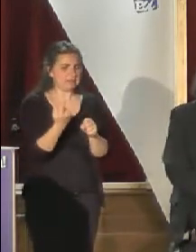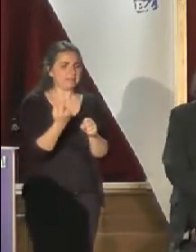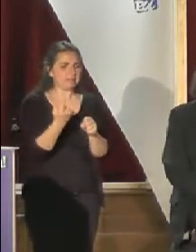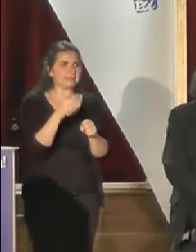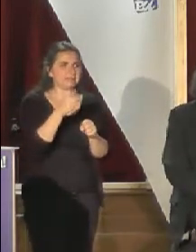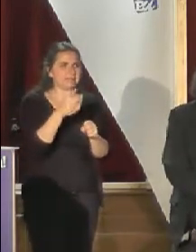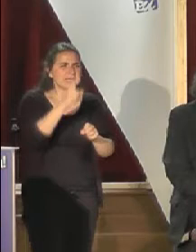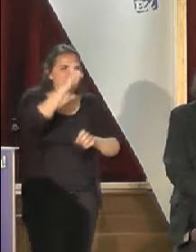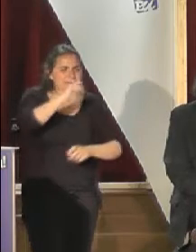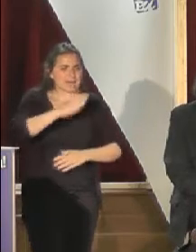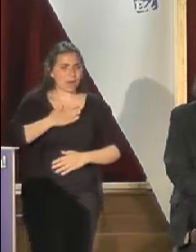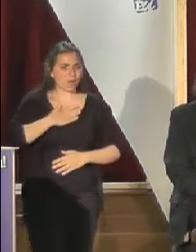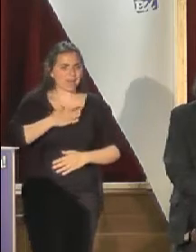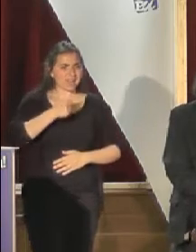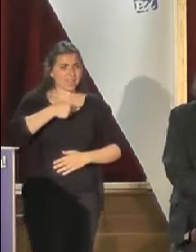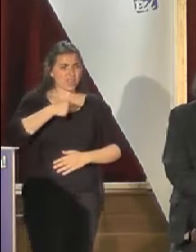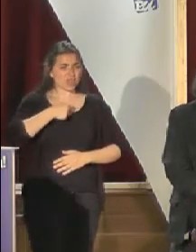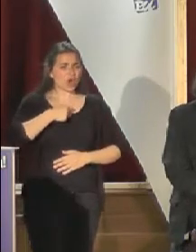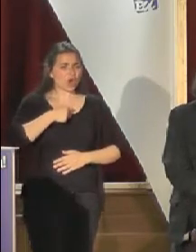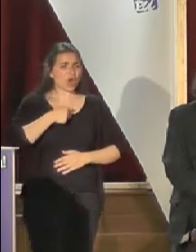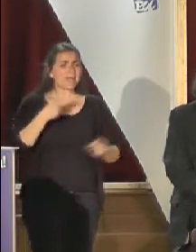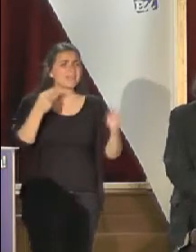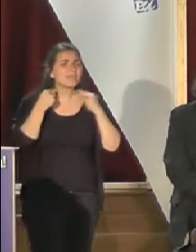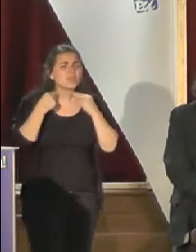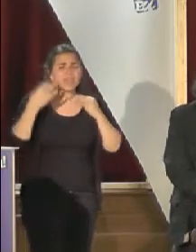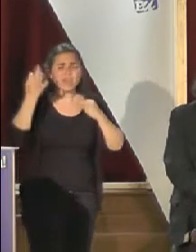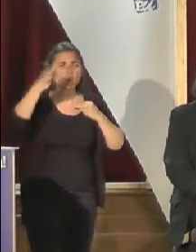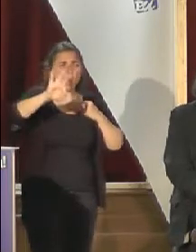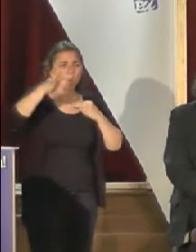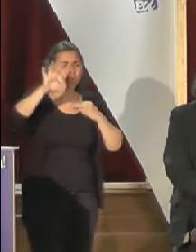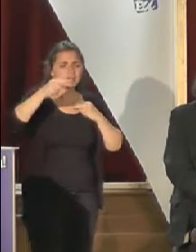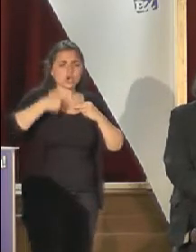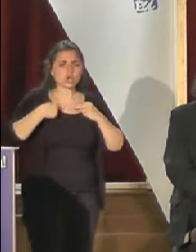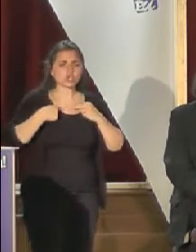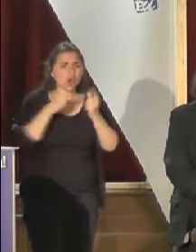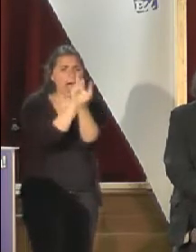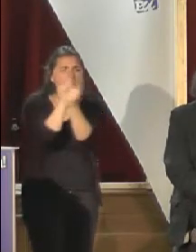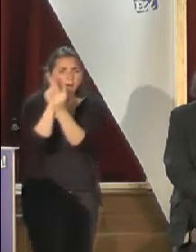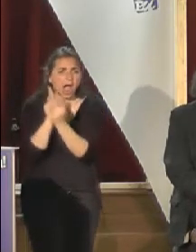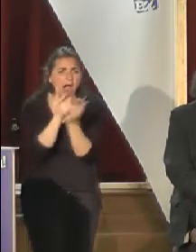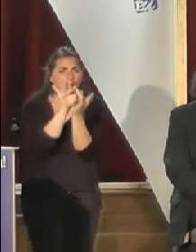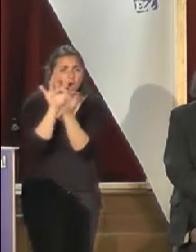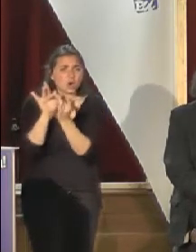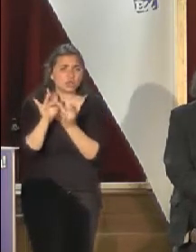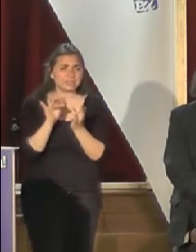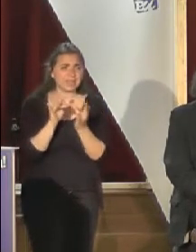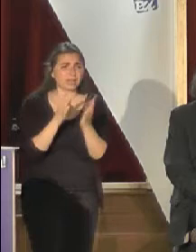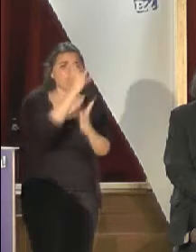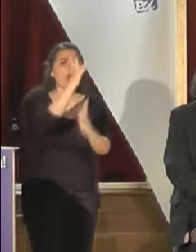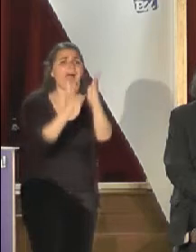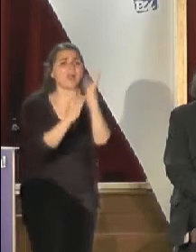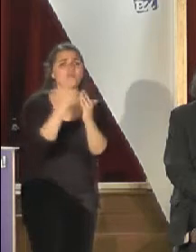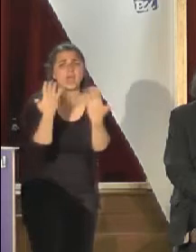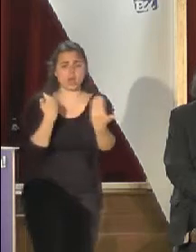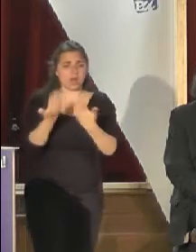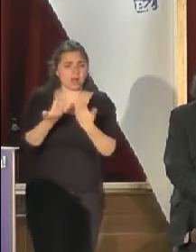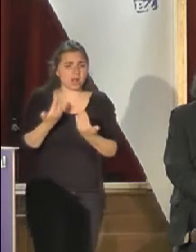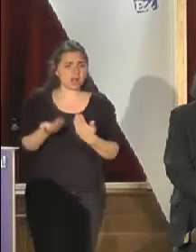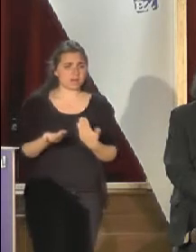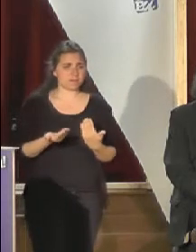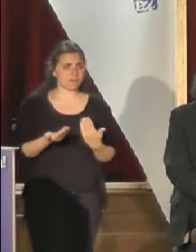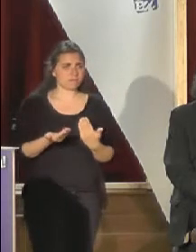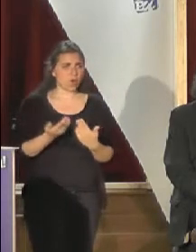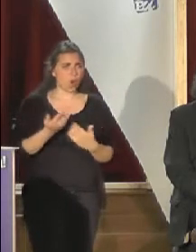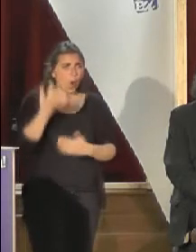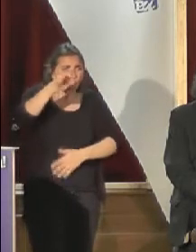lembran de min, era o único diputado do Parlamento de Galicia que estivo ali cos obreiros empolillados na chimenea. O único que